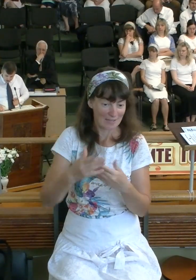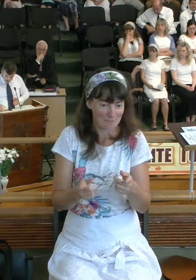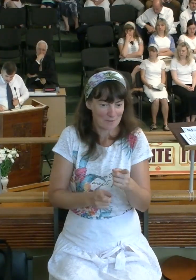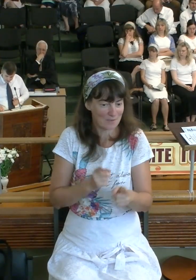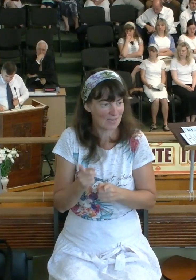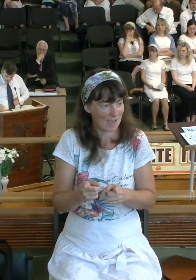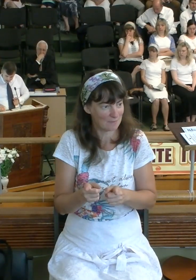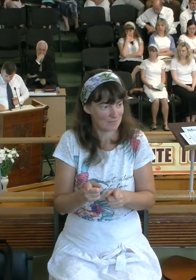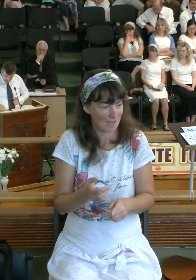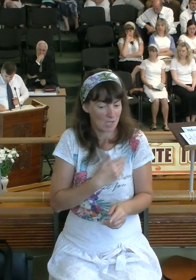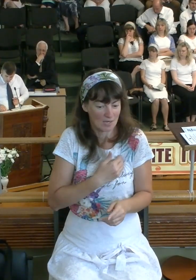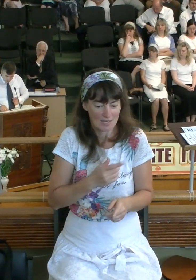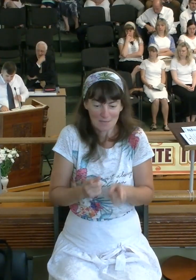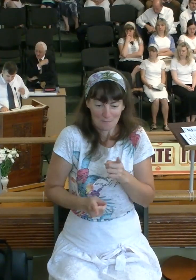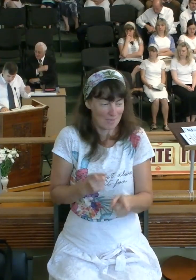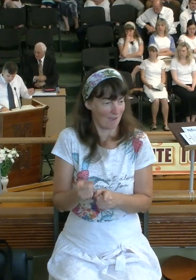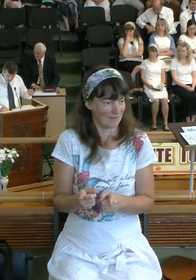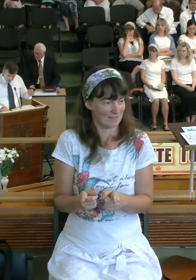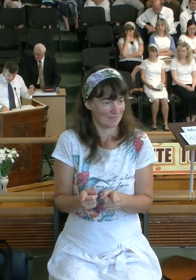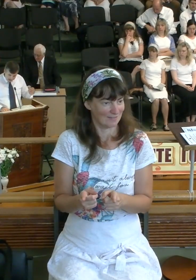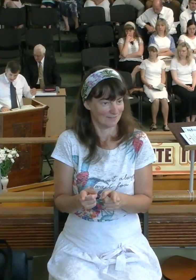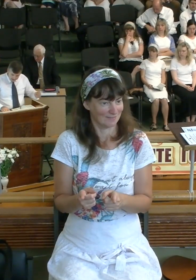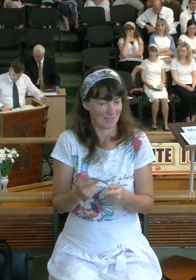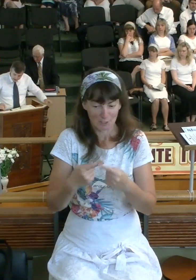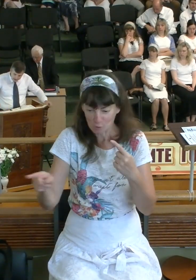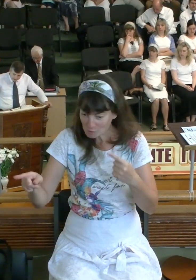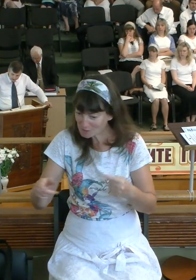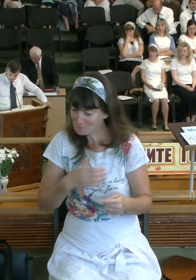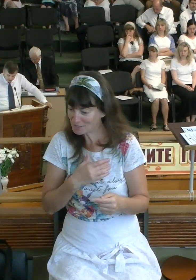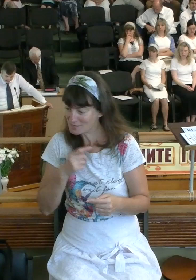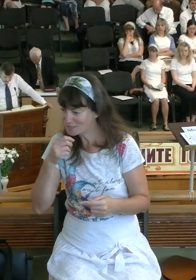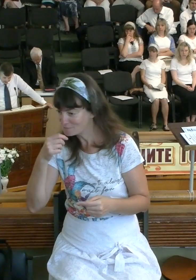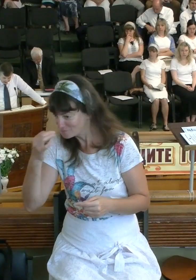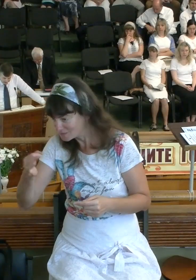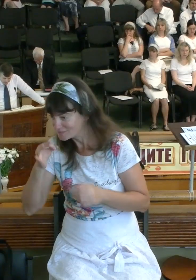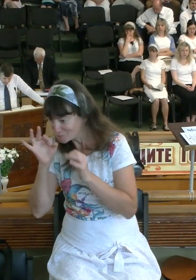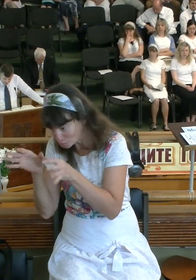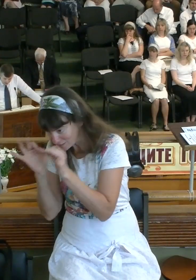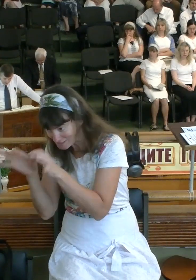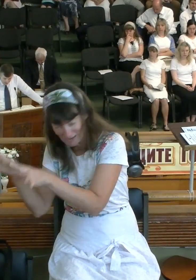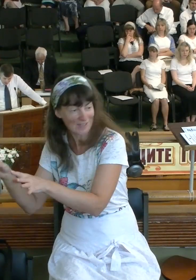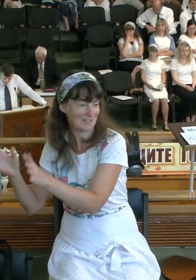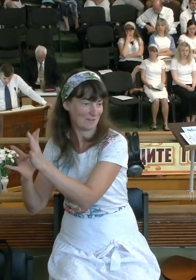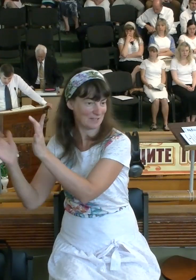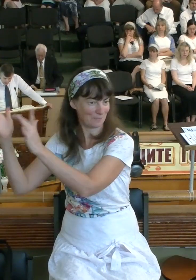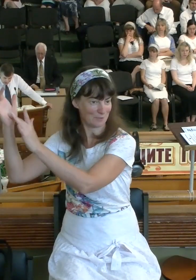делает желанным. И поэтому первое послание к Коринфянам, 12